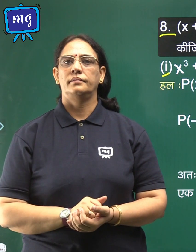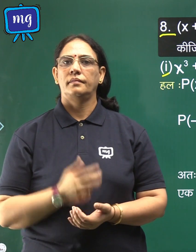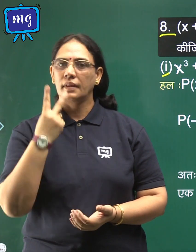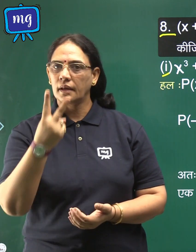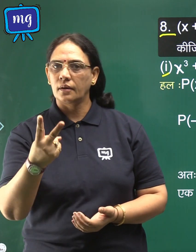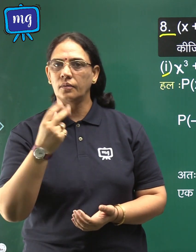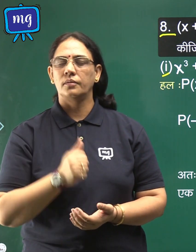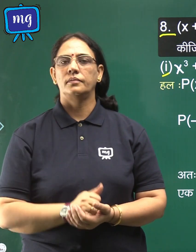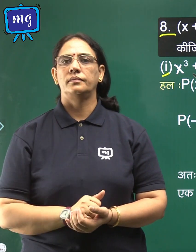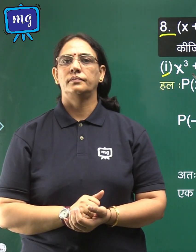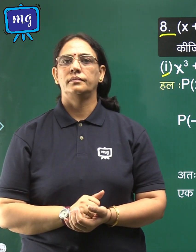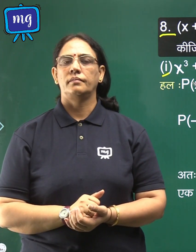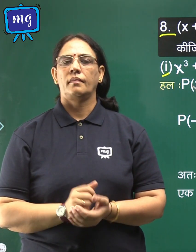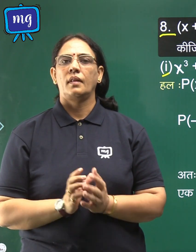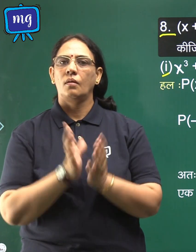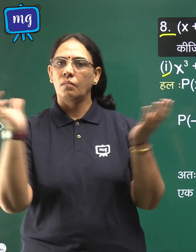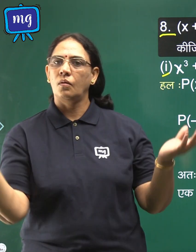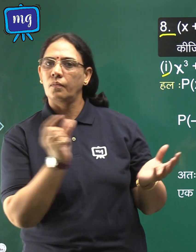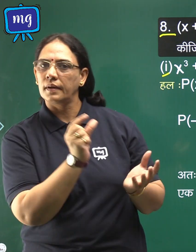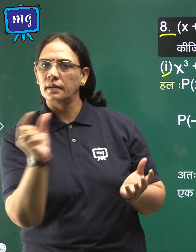देखो, बहुपद